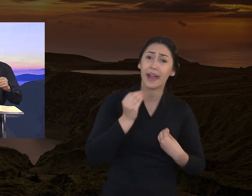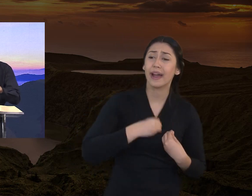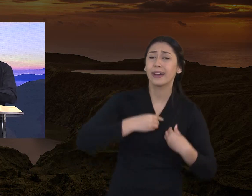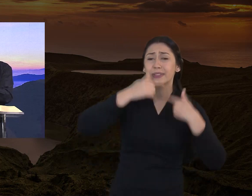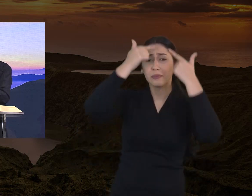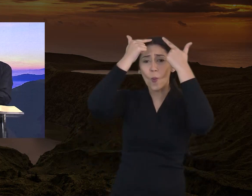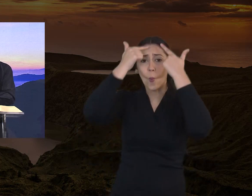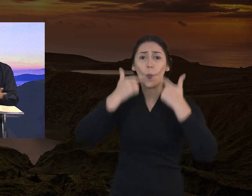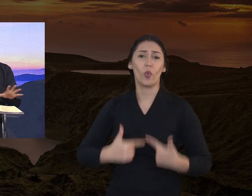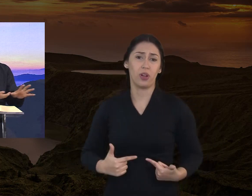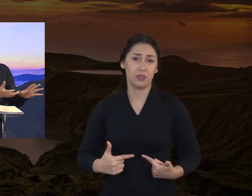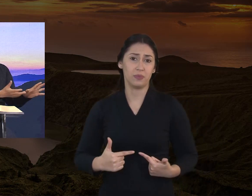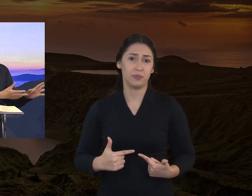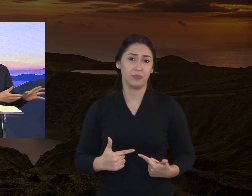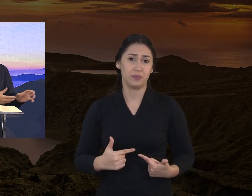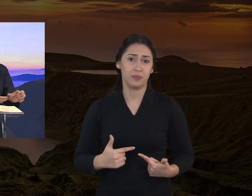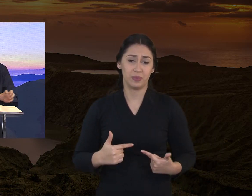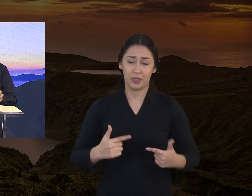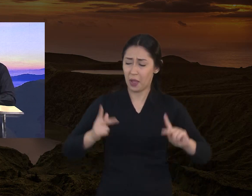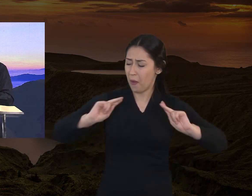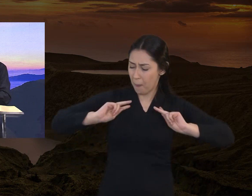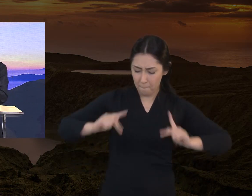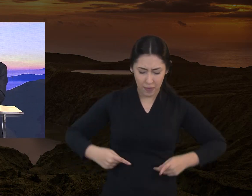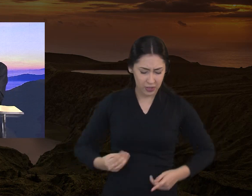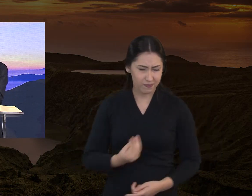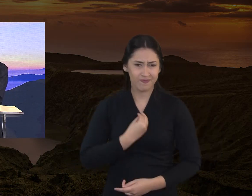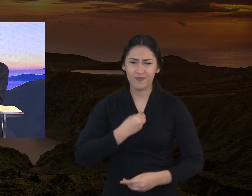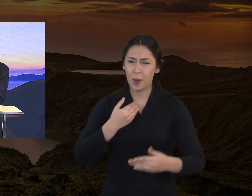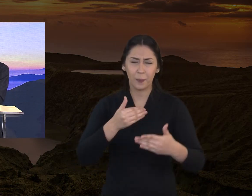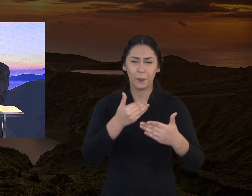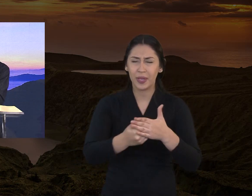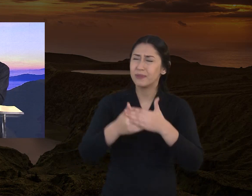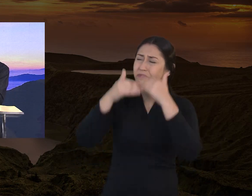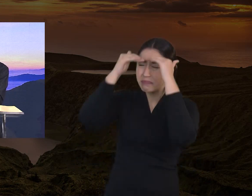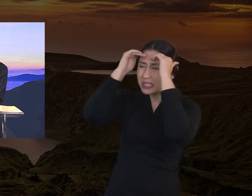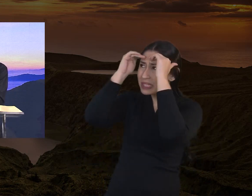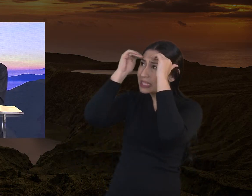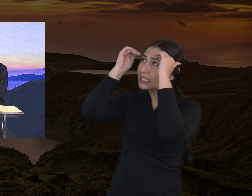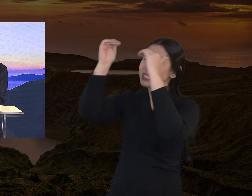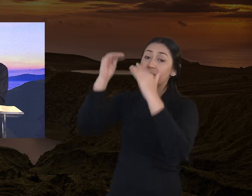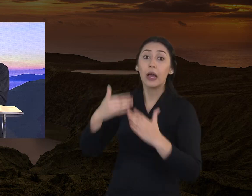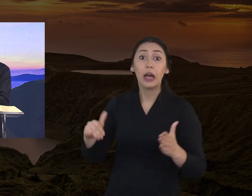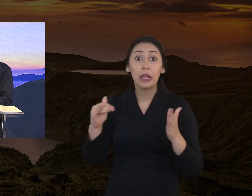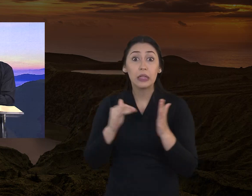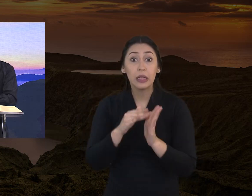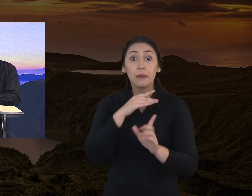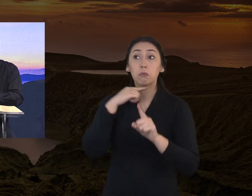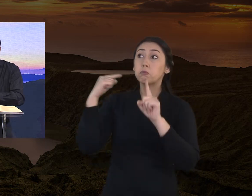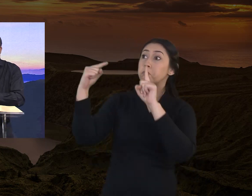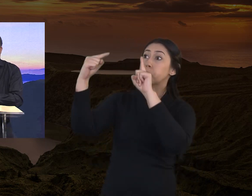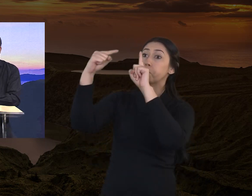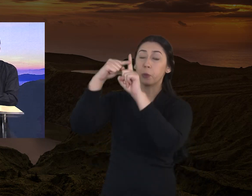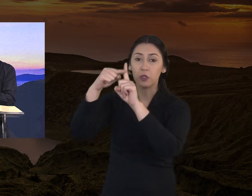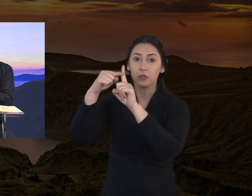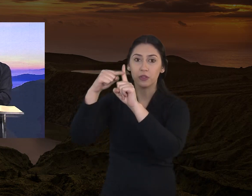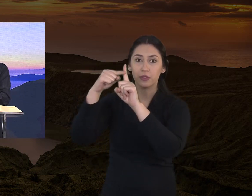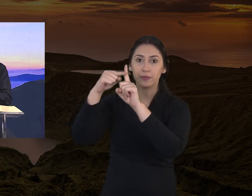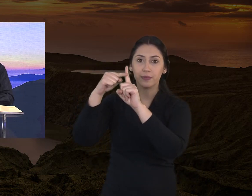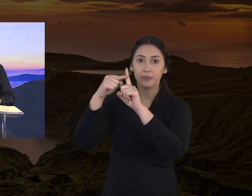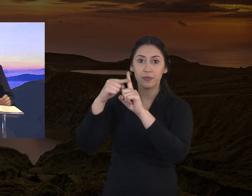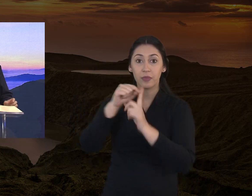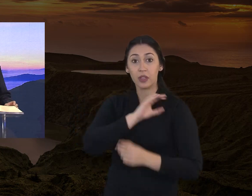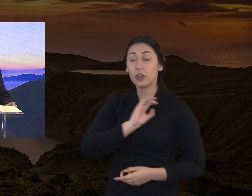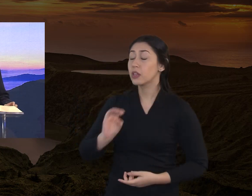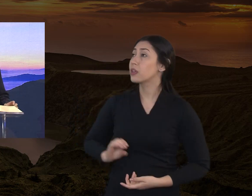e todo viver humano obediente a Deus até a sua morte na cruz, uma morte redentora. Cristo se ofereceu a